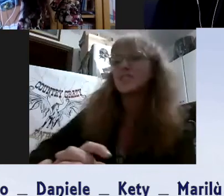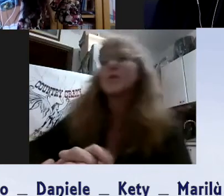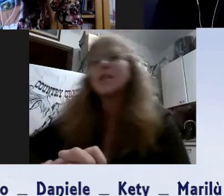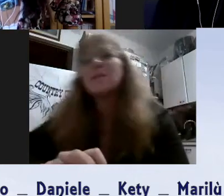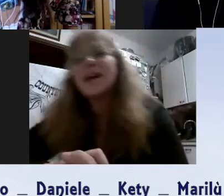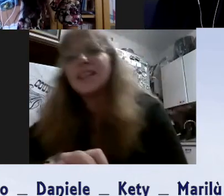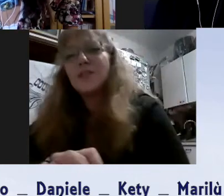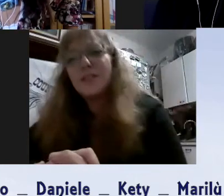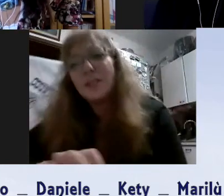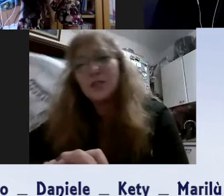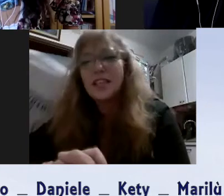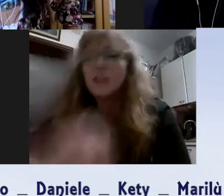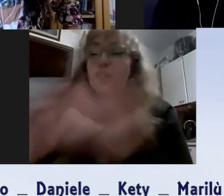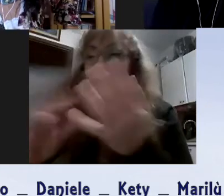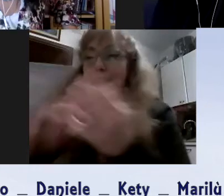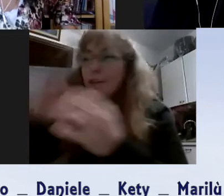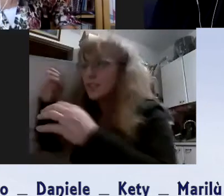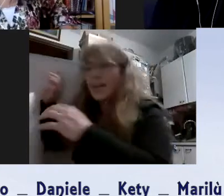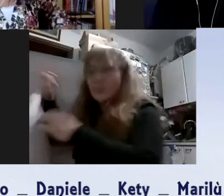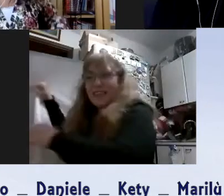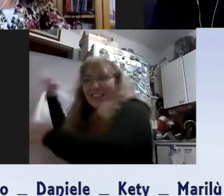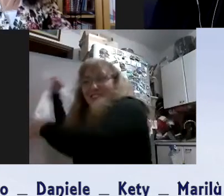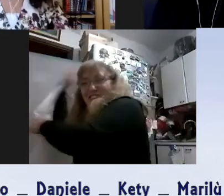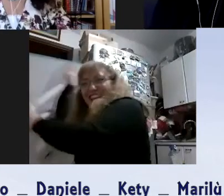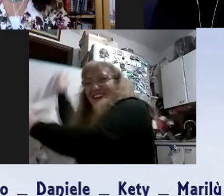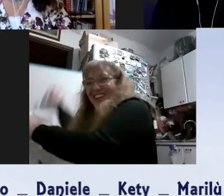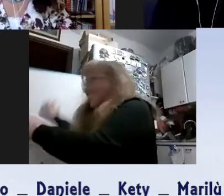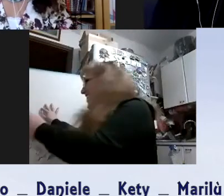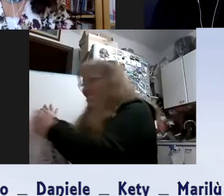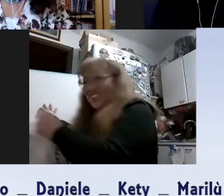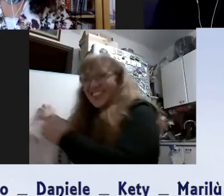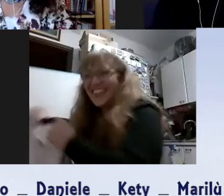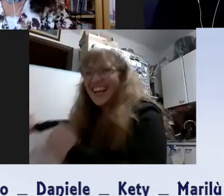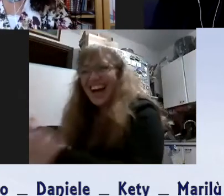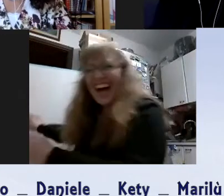che sono qui nel bar dove vado ogni tanto, dove andavo ogni tanto. Mi è caduto la cosa,